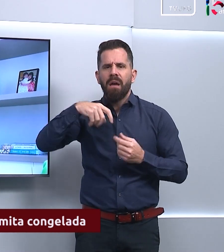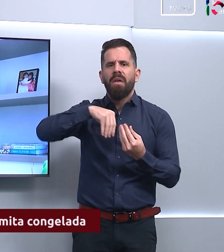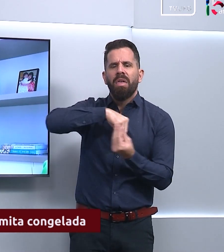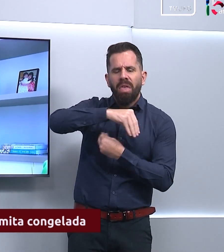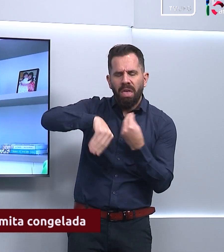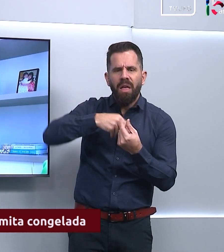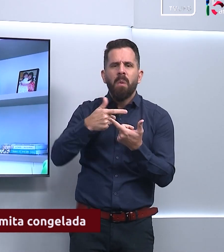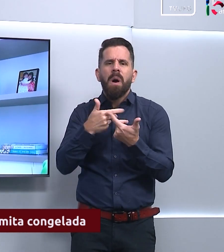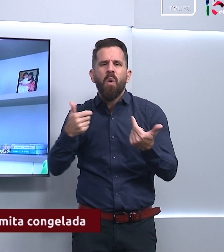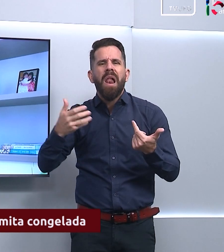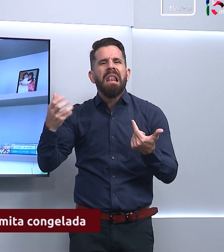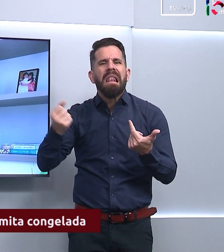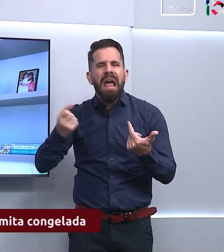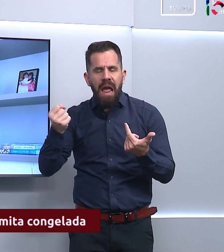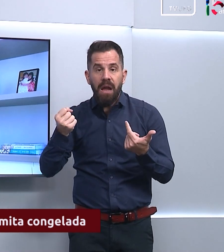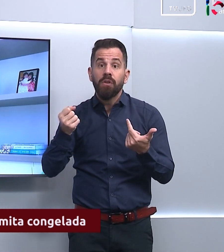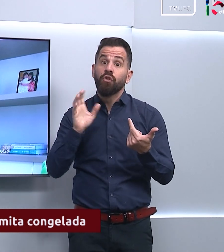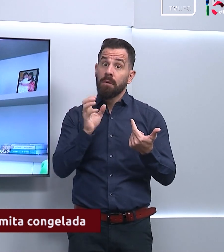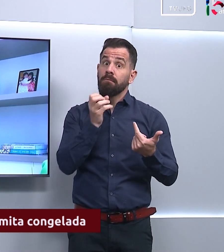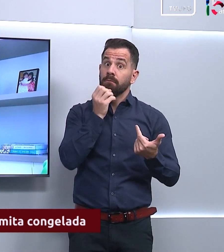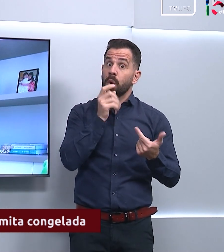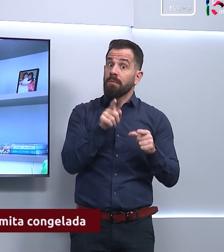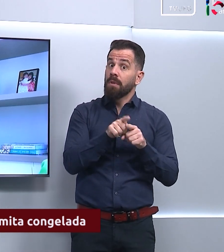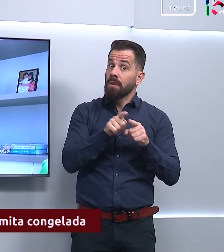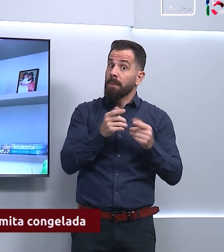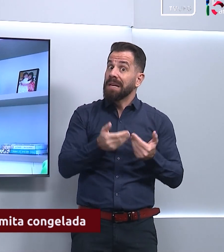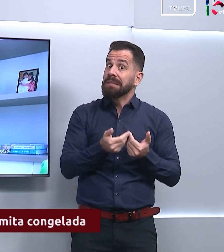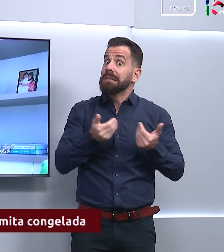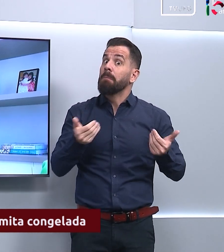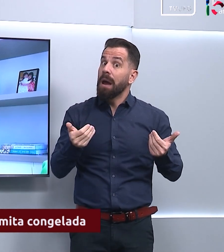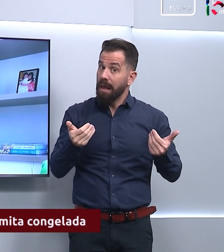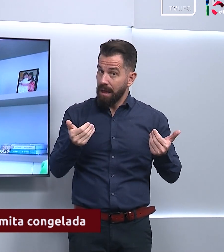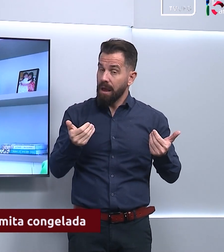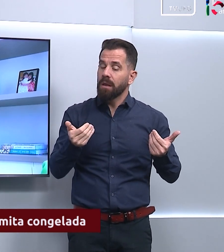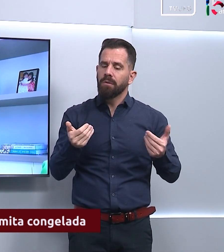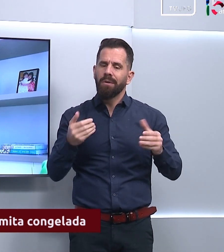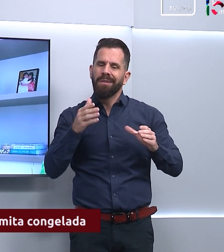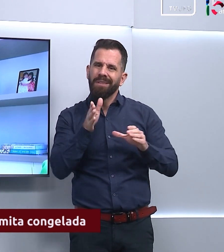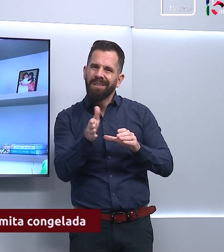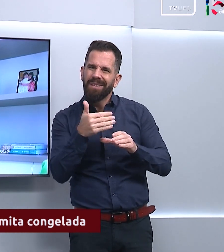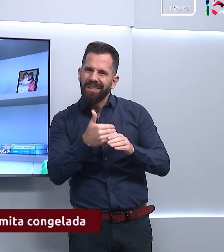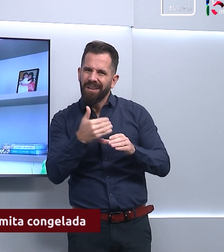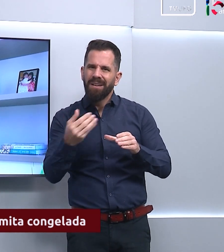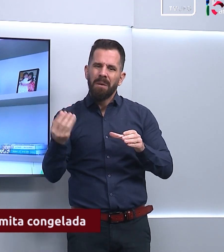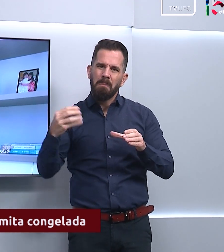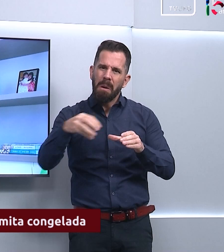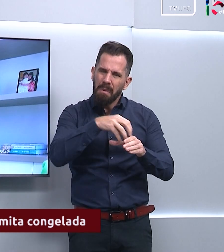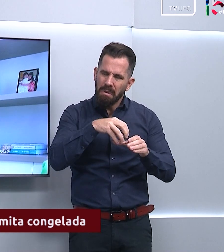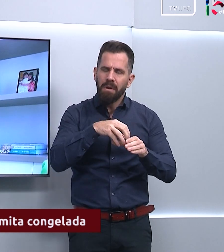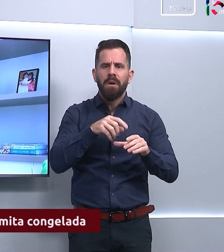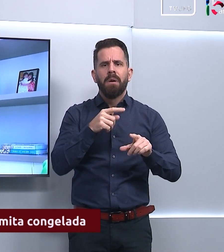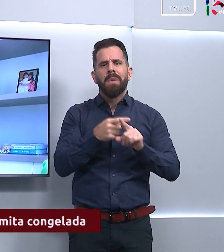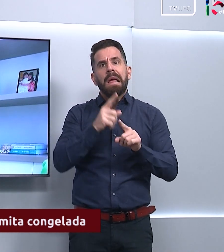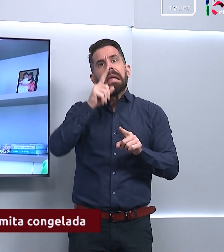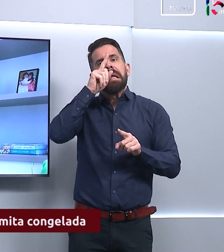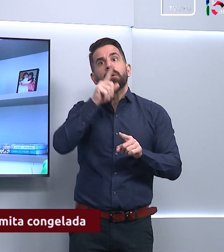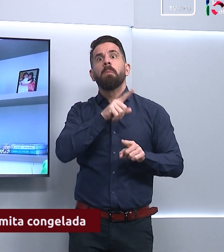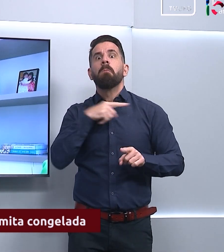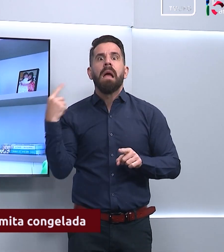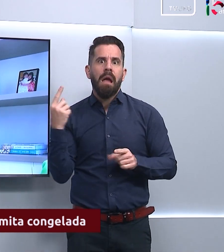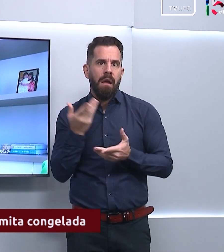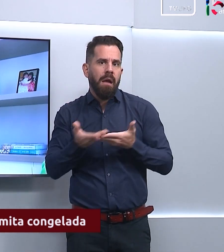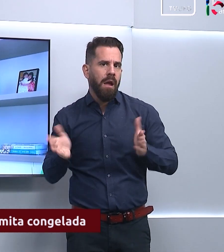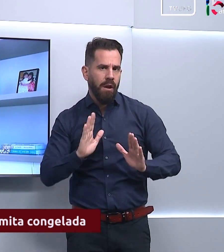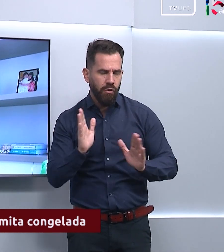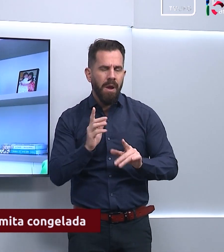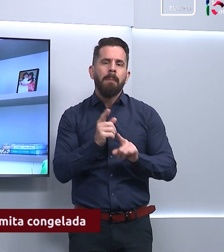vai leite, também é bom colocar um pouco separada ali das demais, para realmente não ter esse contato e ter esse risco. Mas a higienização